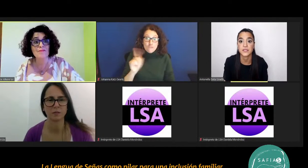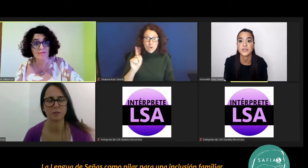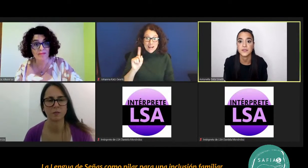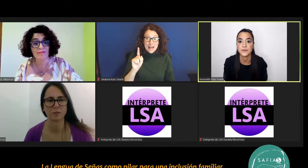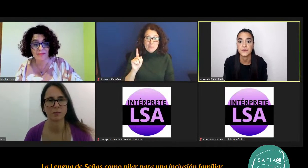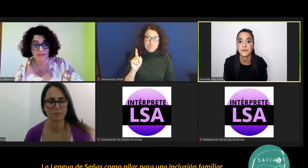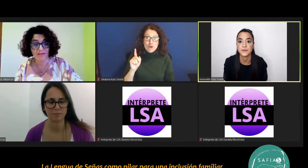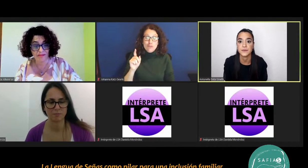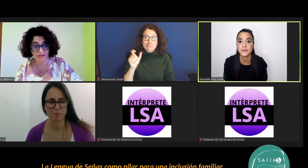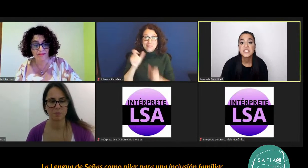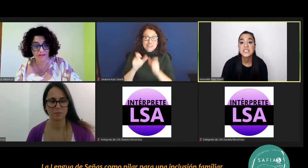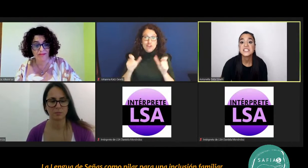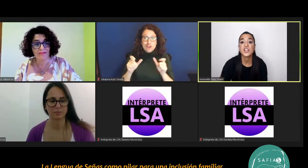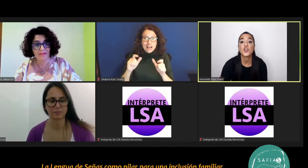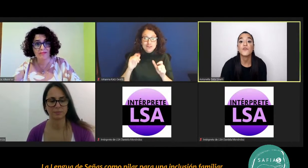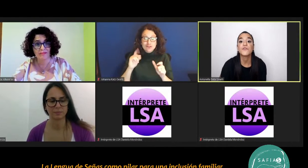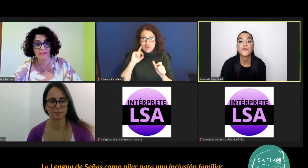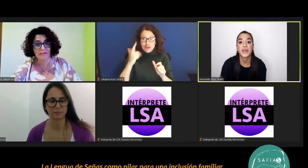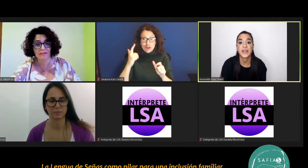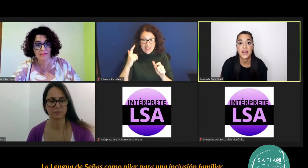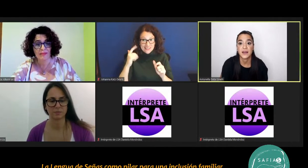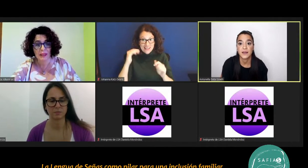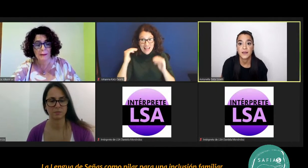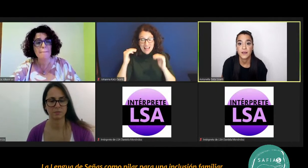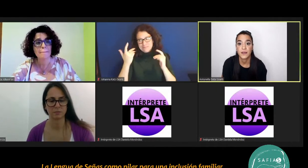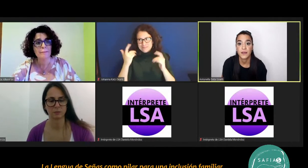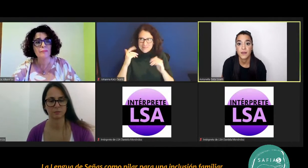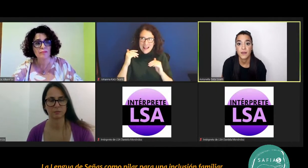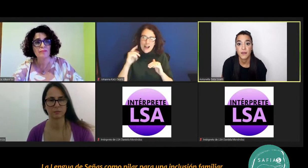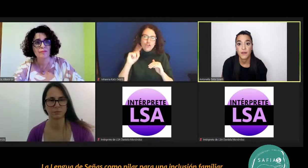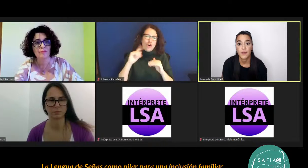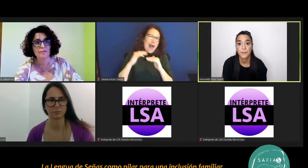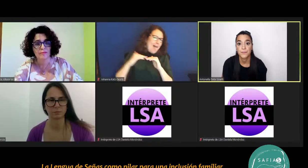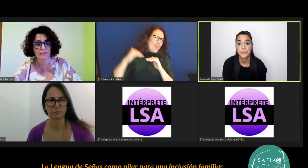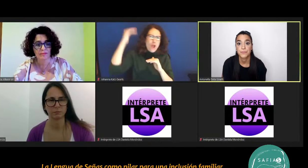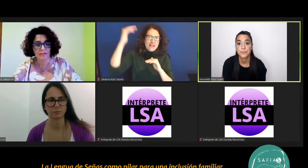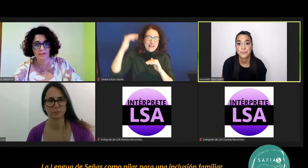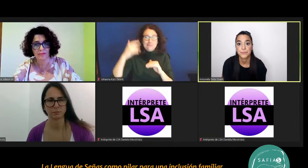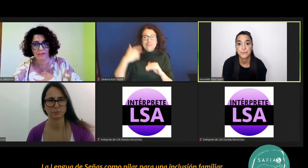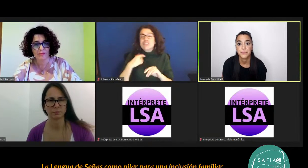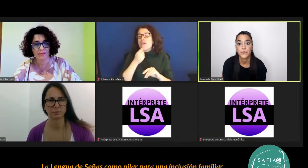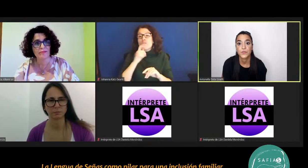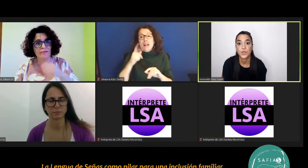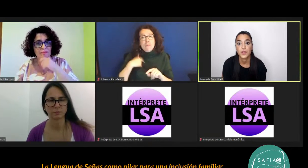Claro que sí. Si no fuera